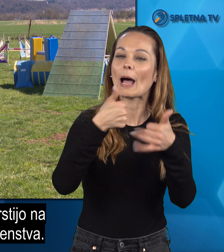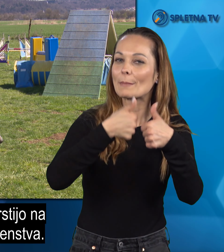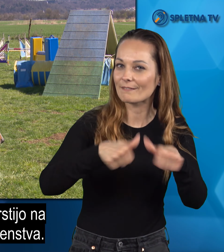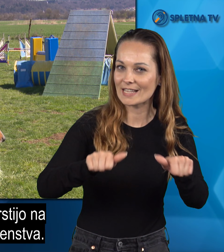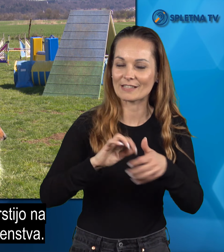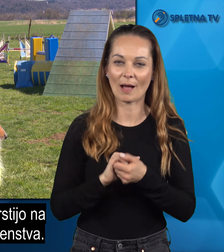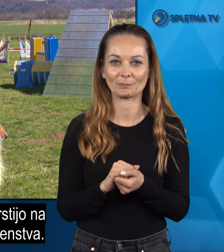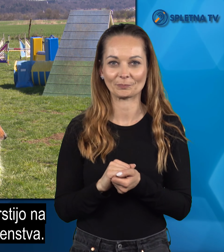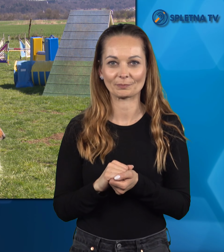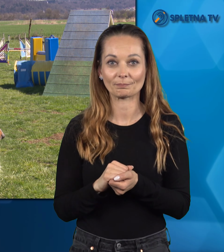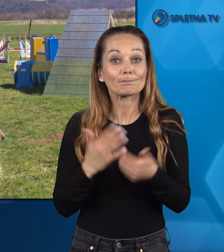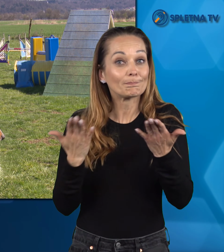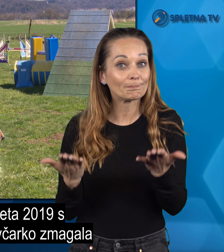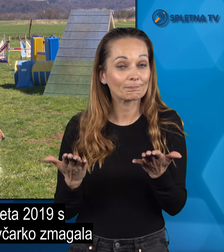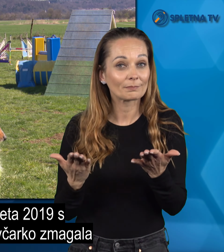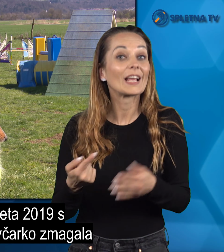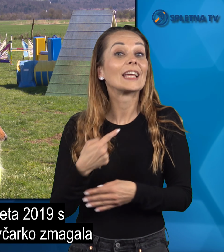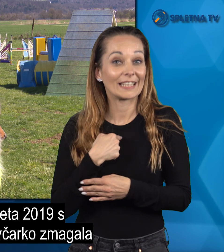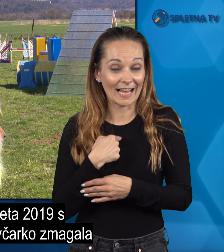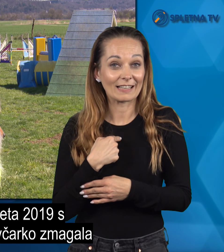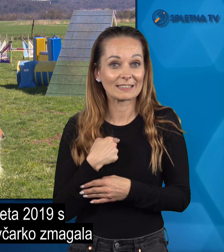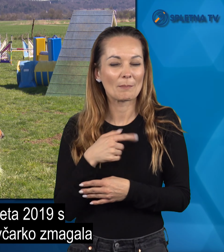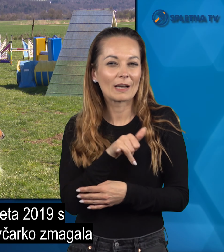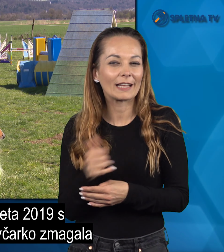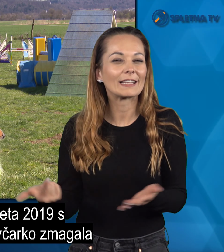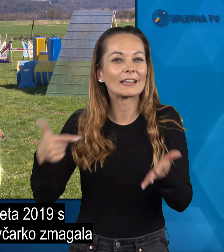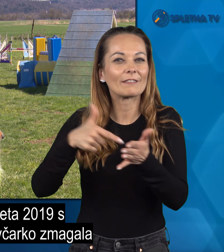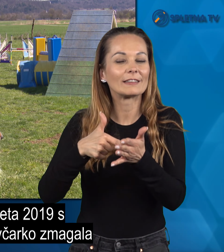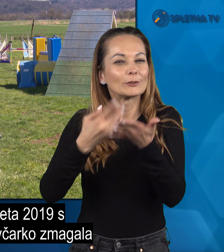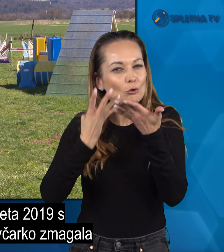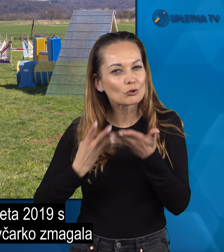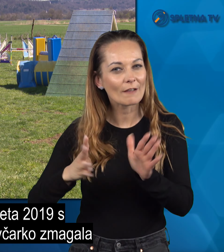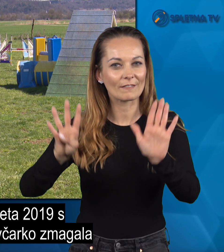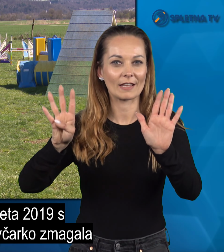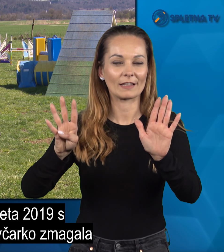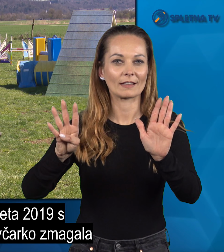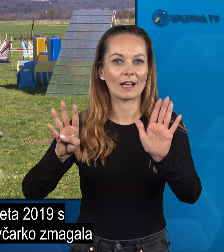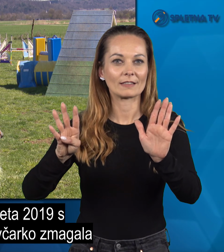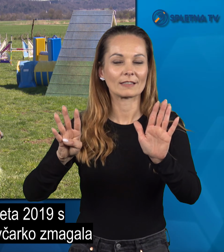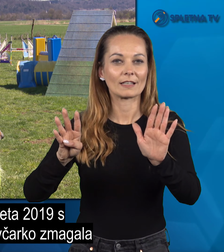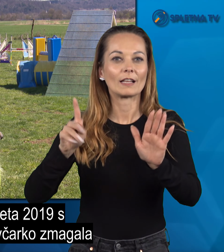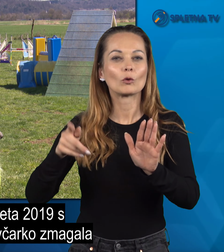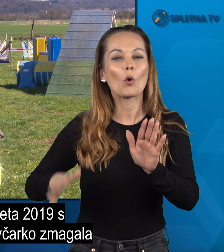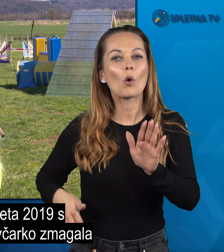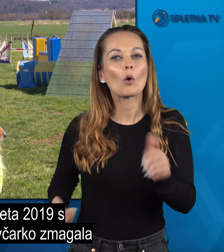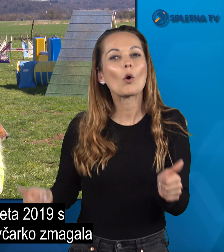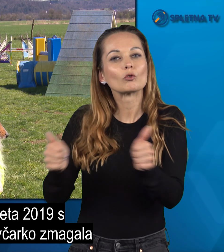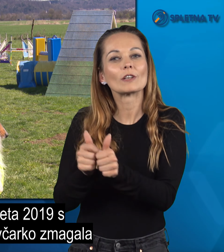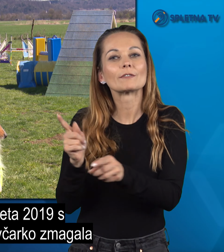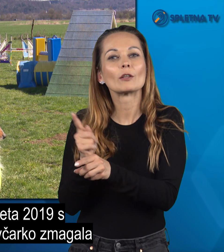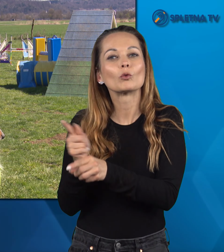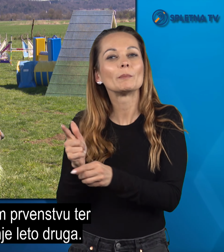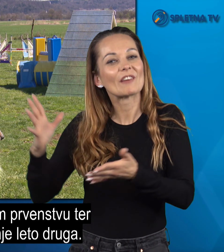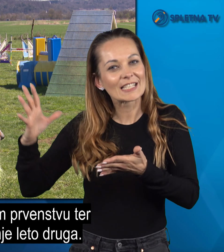ta prvenstva. Sem pa leta 2019 shetlandska ovčarka Naja tudi